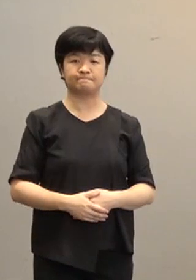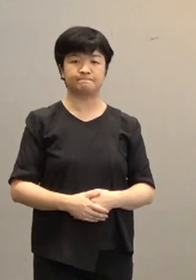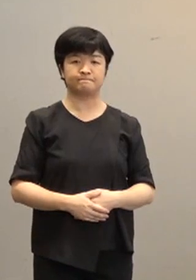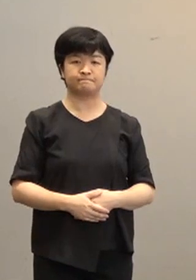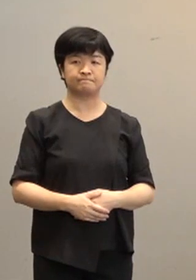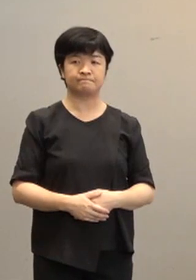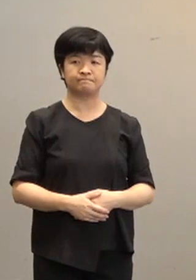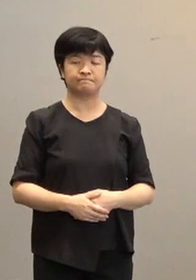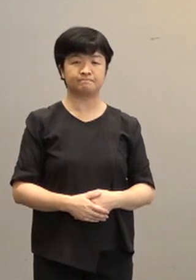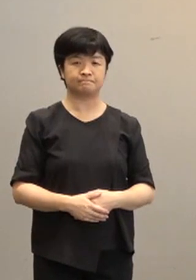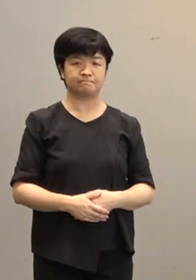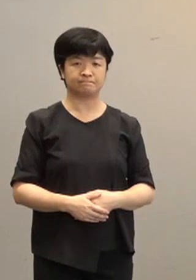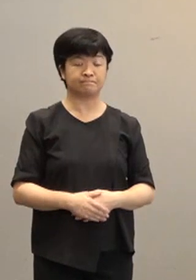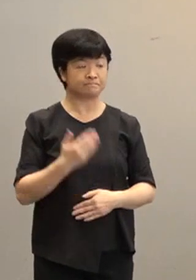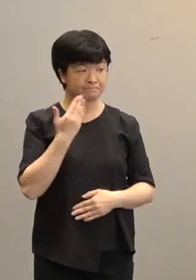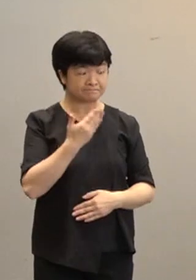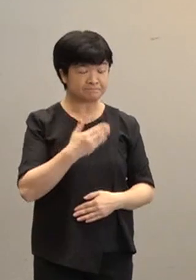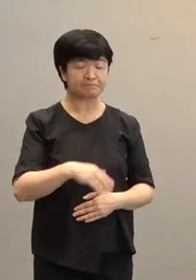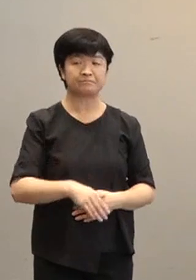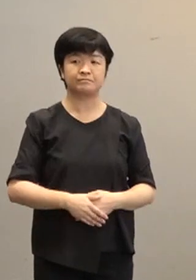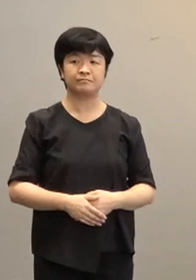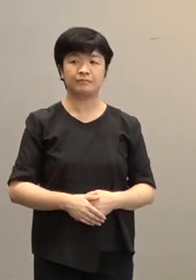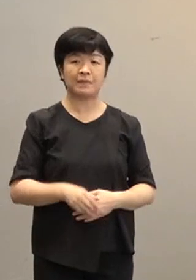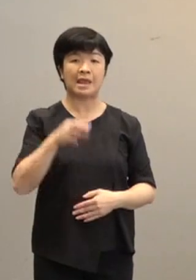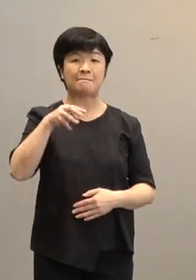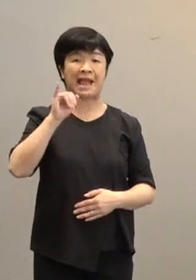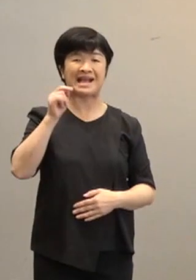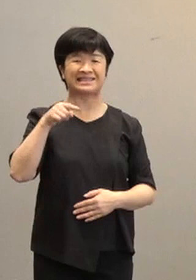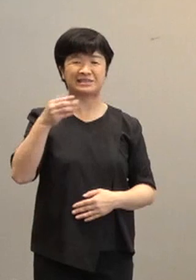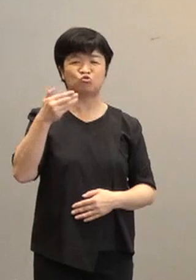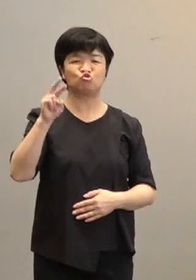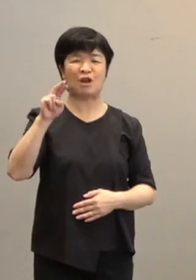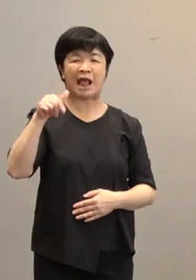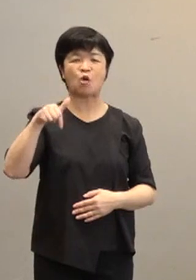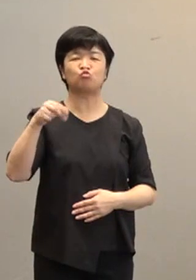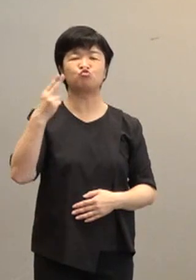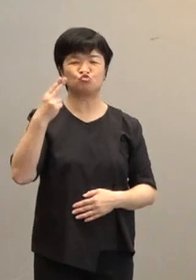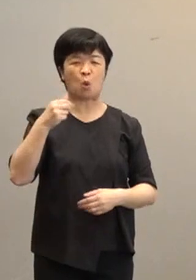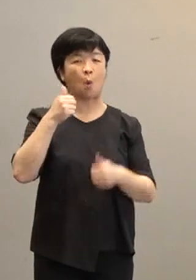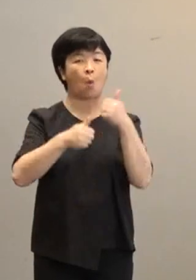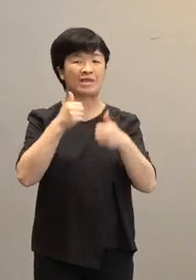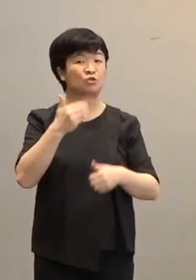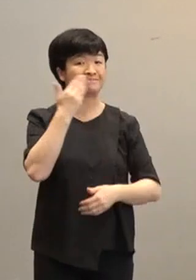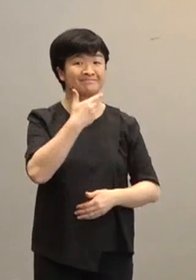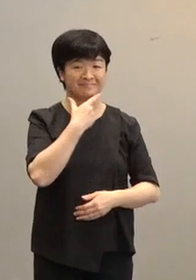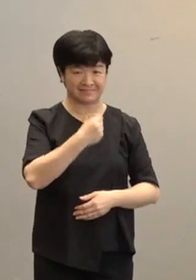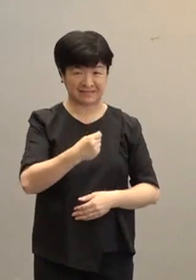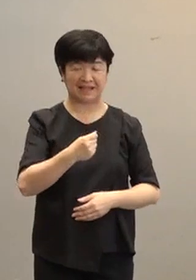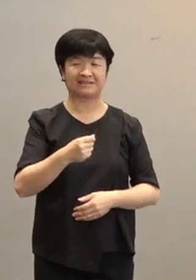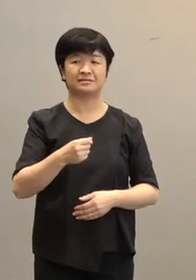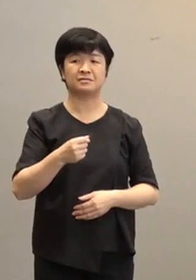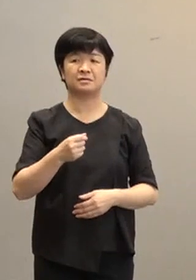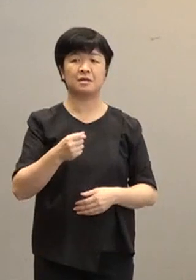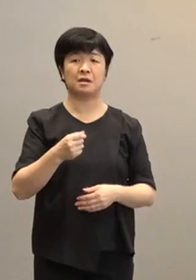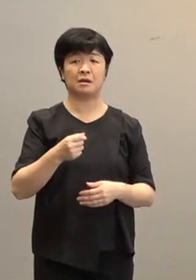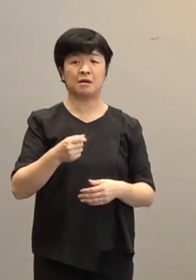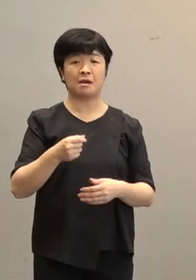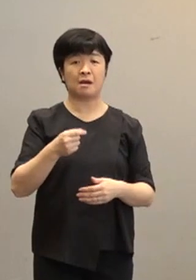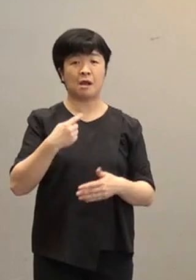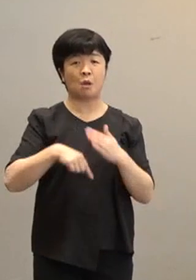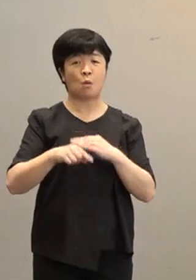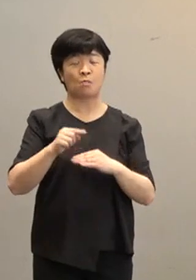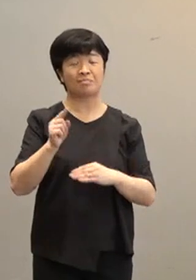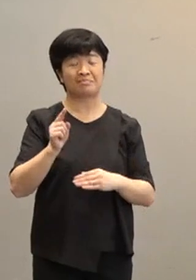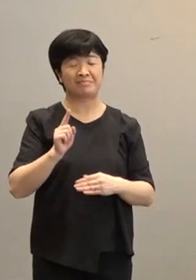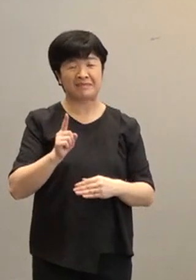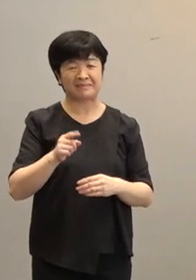先生の里田です。まずマインクラフトコンテストについてなんですけれども、なぜマインクラフトを選んだのかというと、